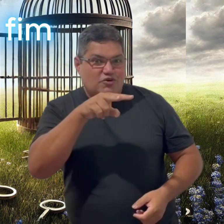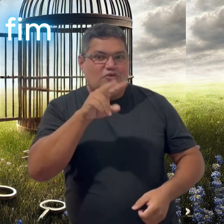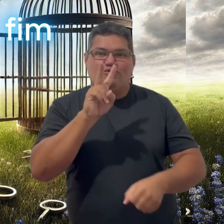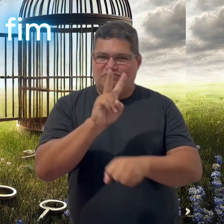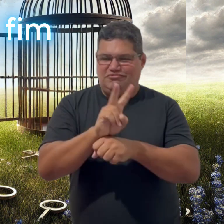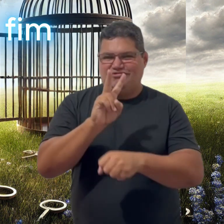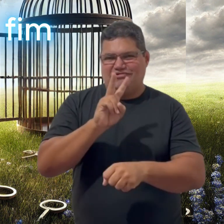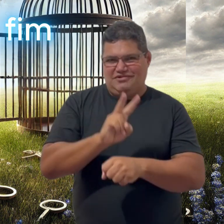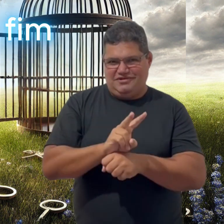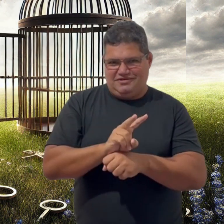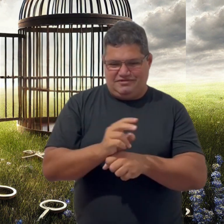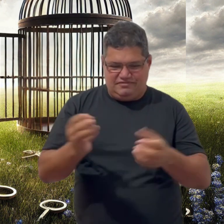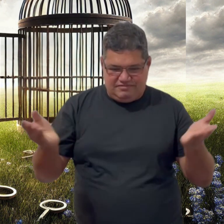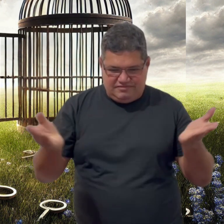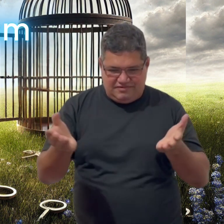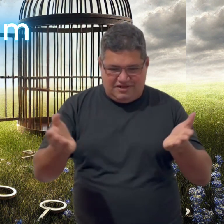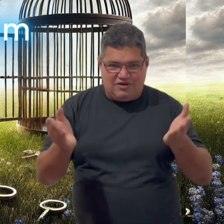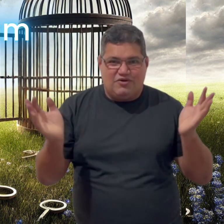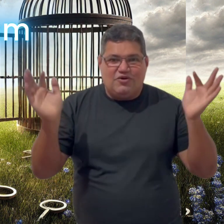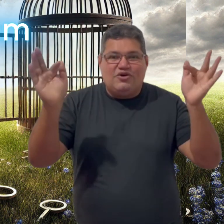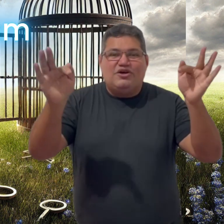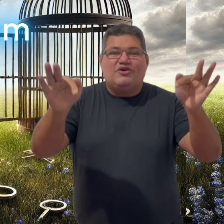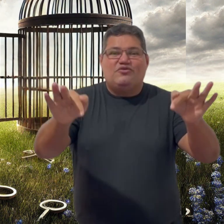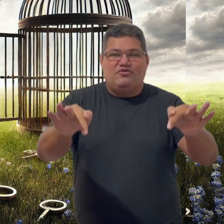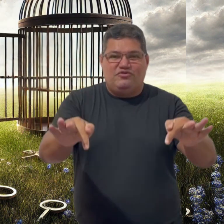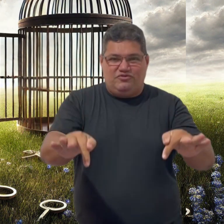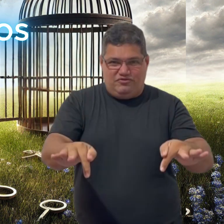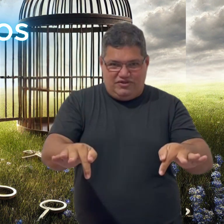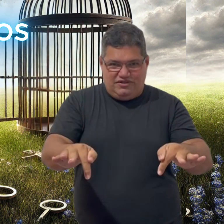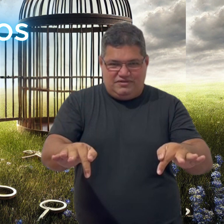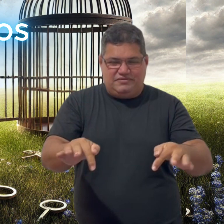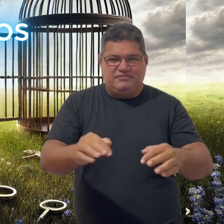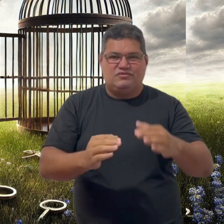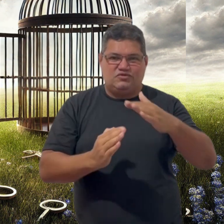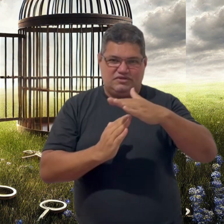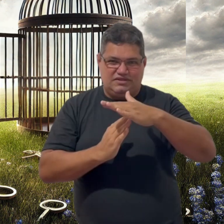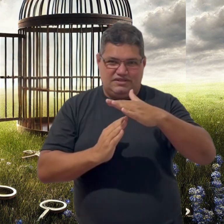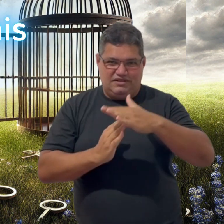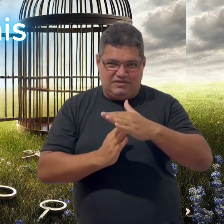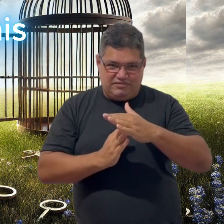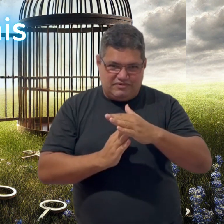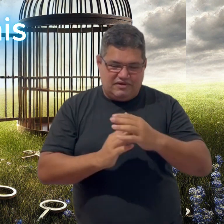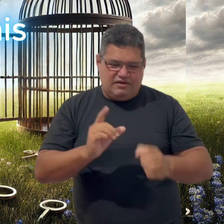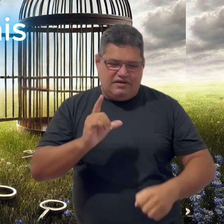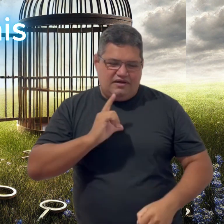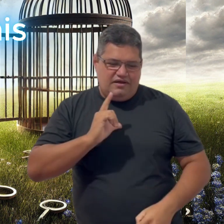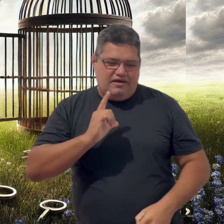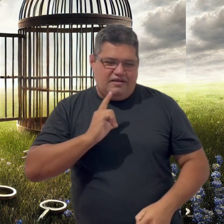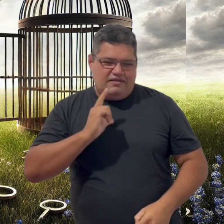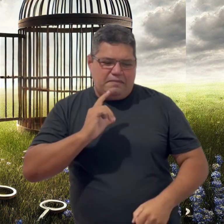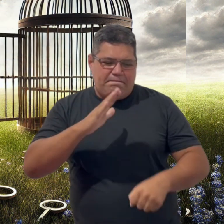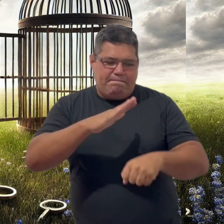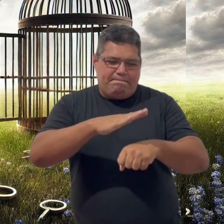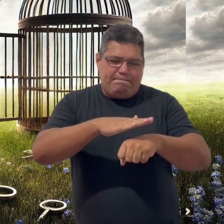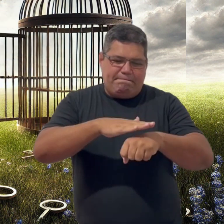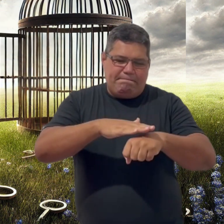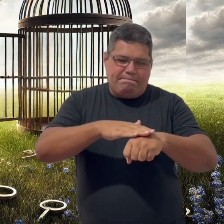Nesse tempo do fim, aumentam os perigos espirituais.